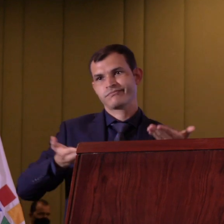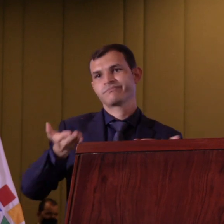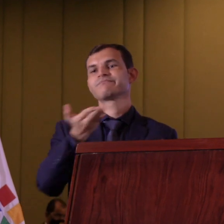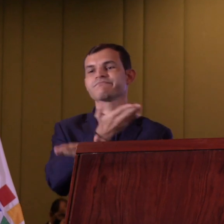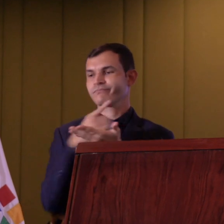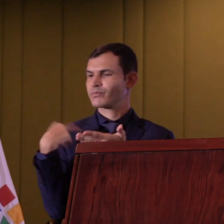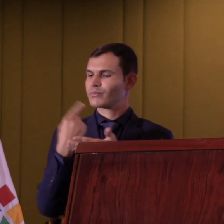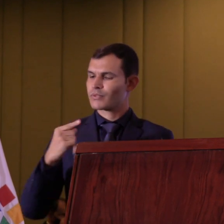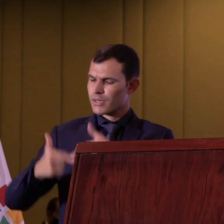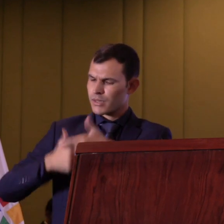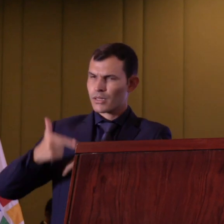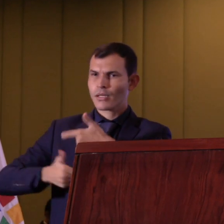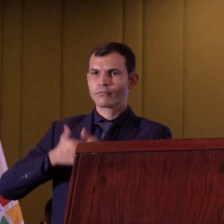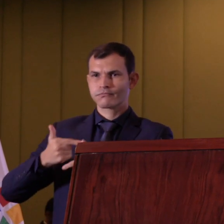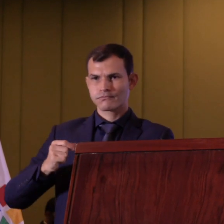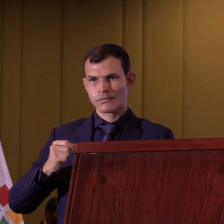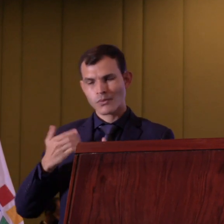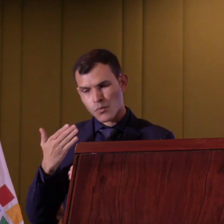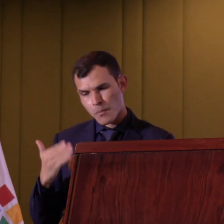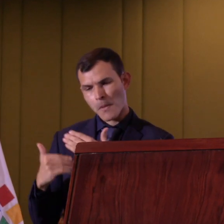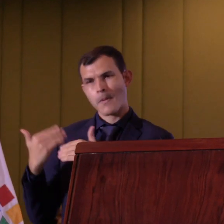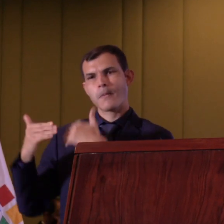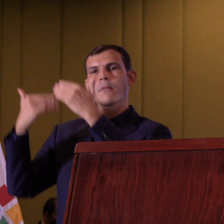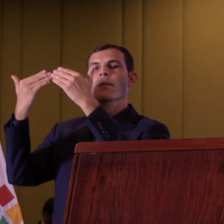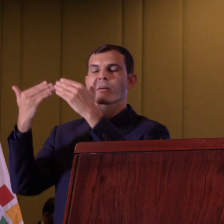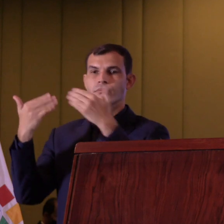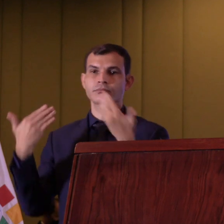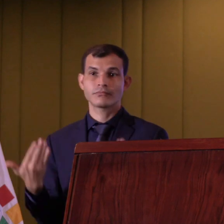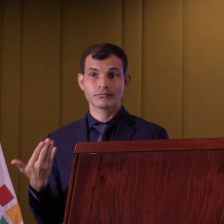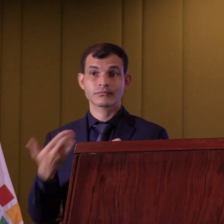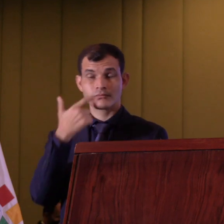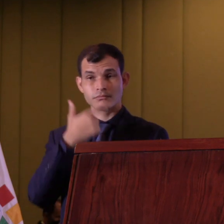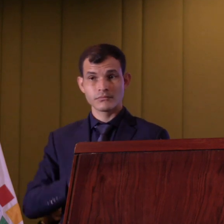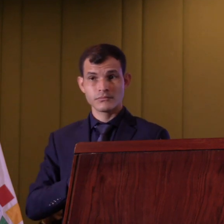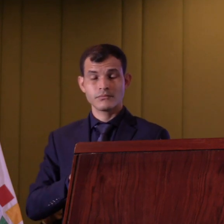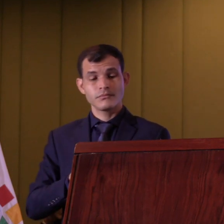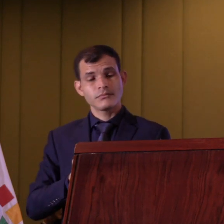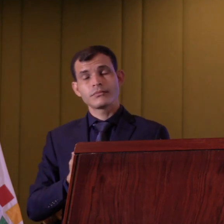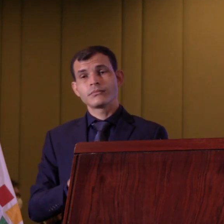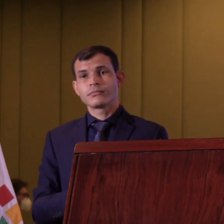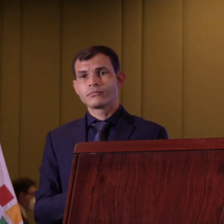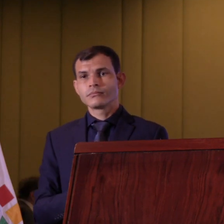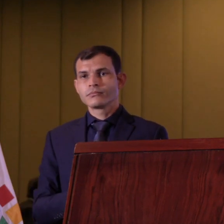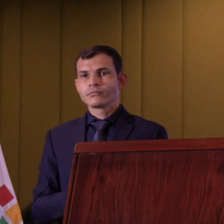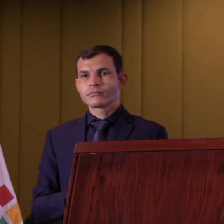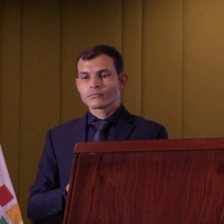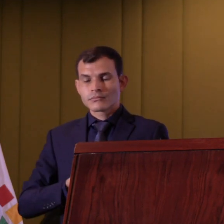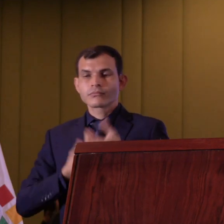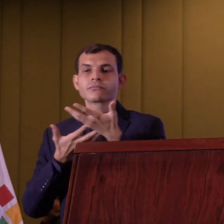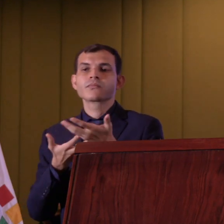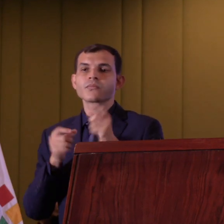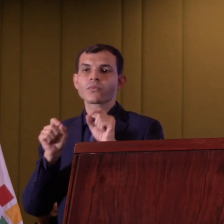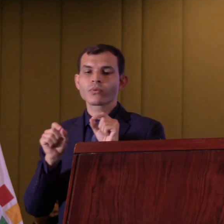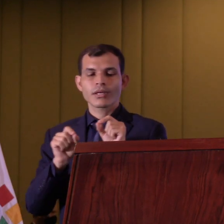trabalho. Esses agradecimentos materializam o trabalho continuado, não somente meu, mas